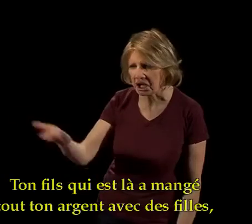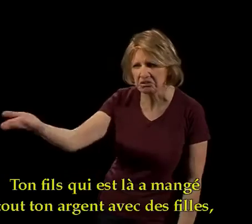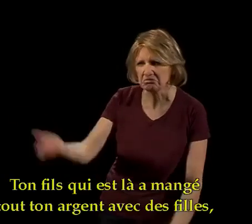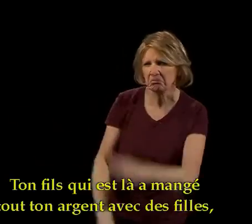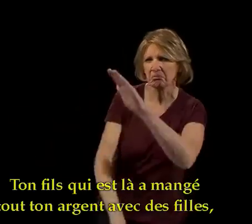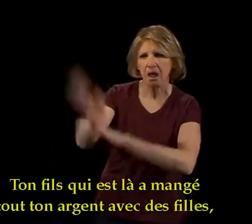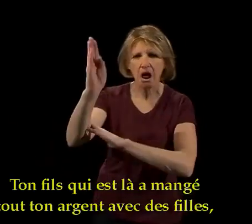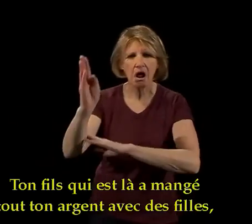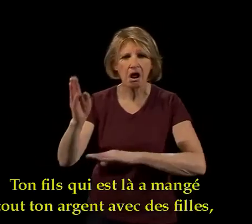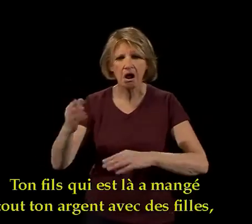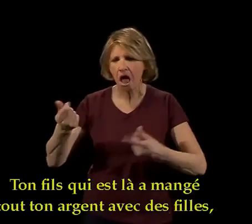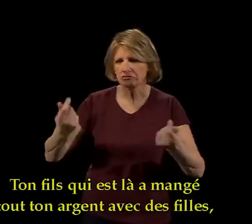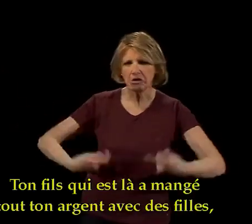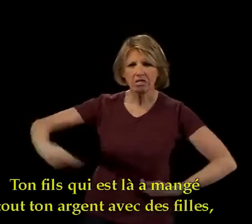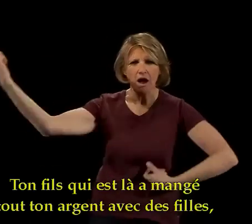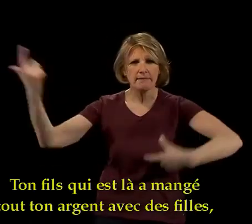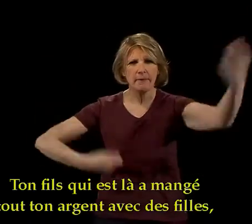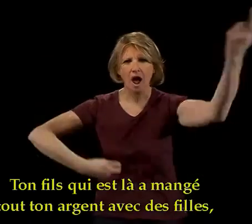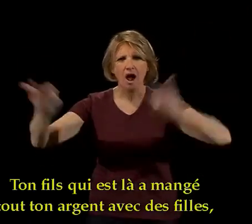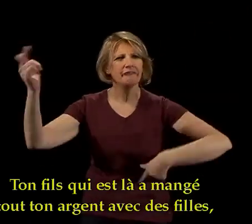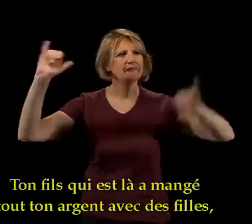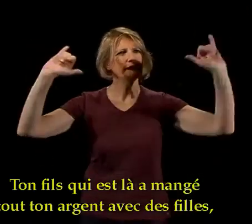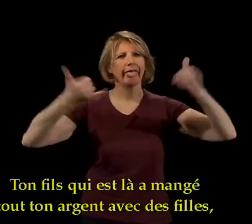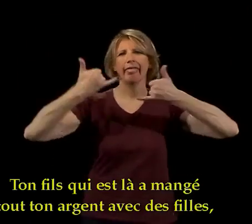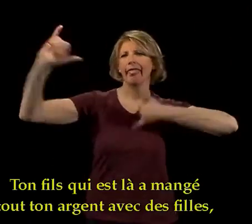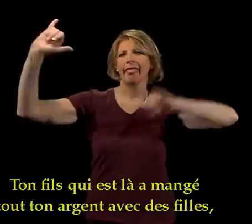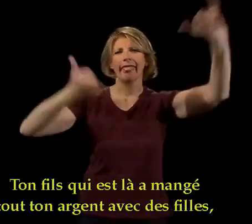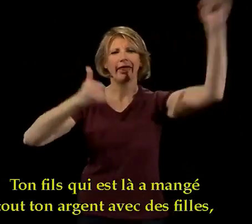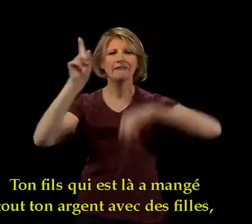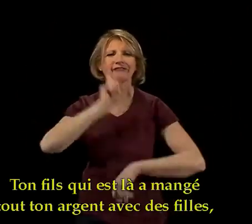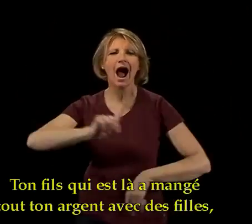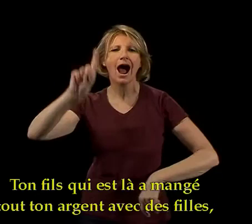qui est là a mangé tout ton argent avec des filles. »